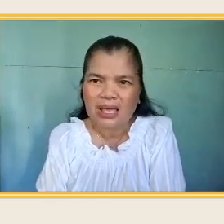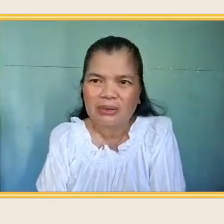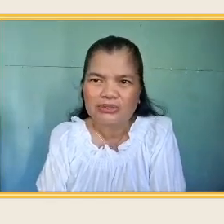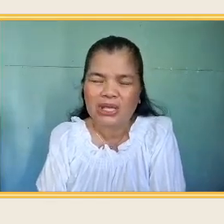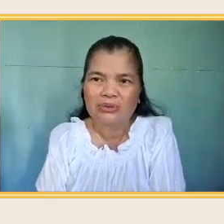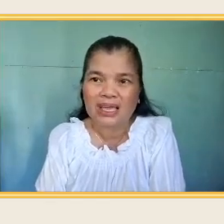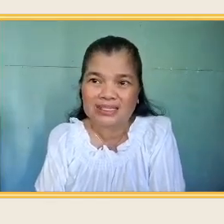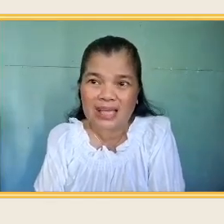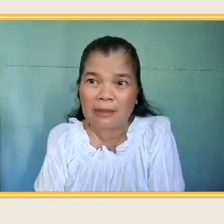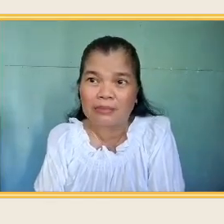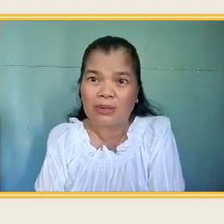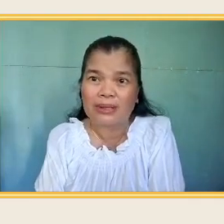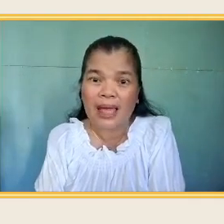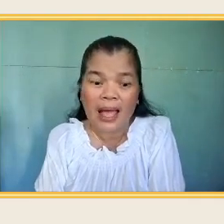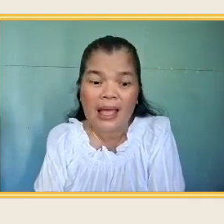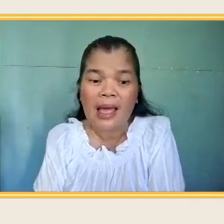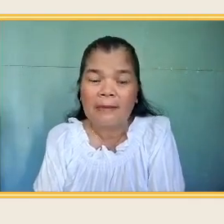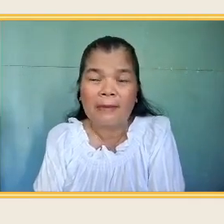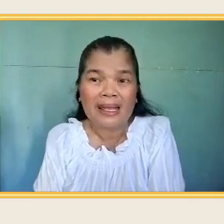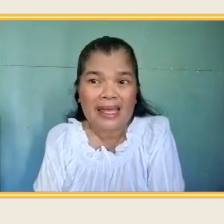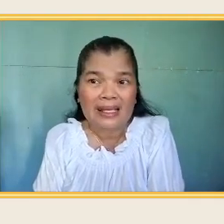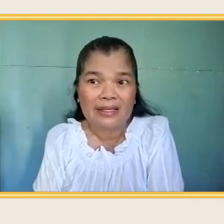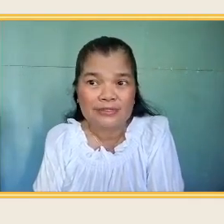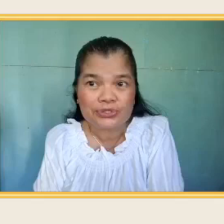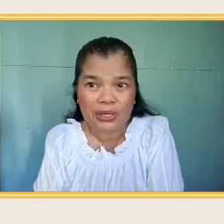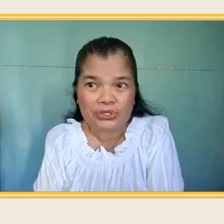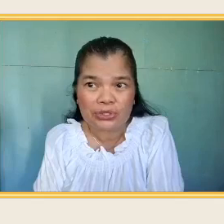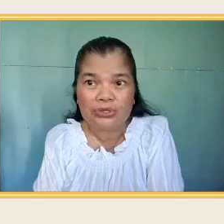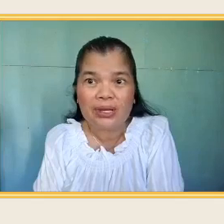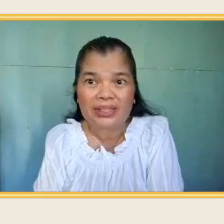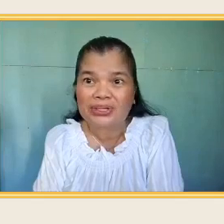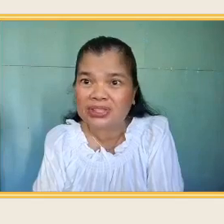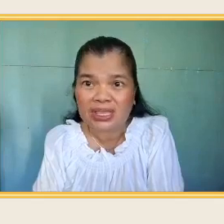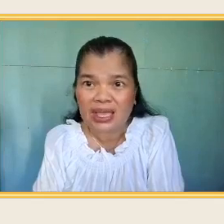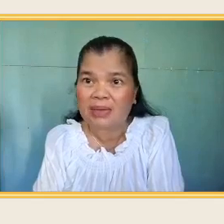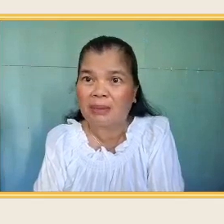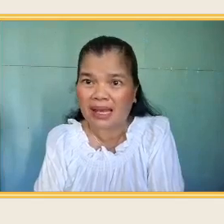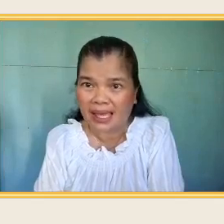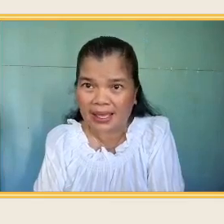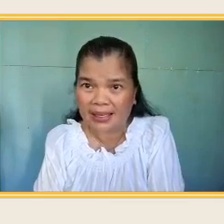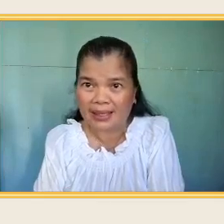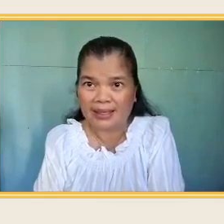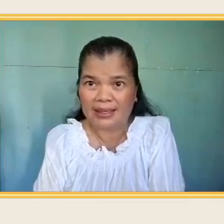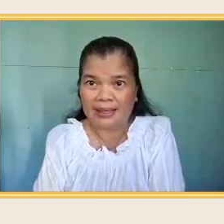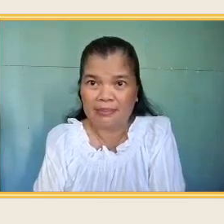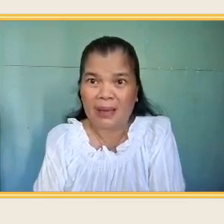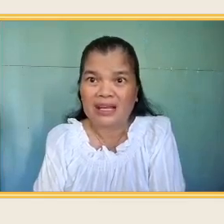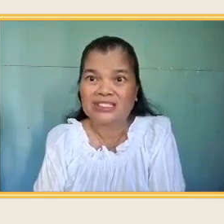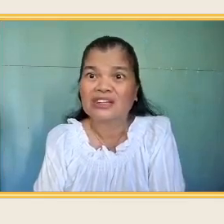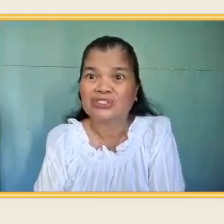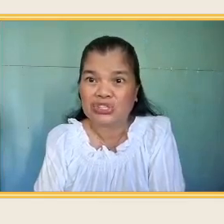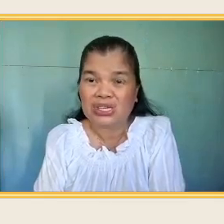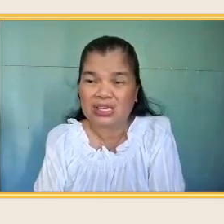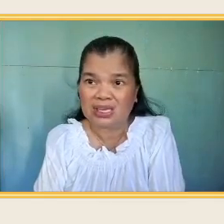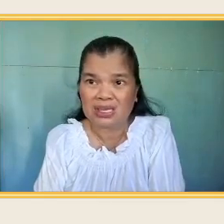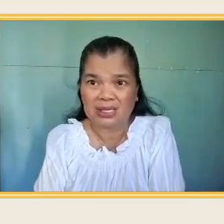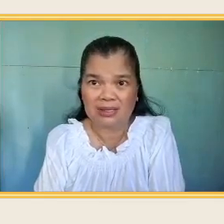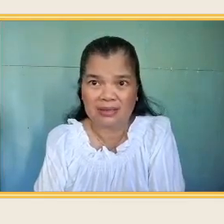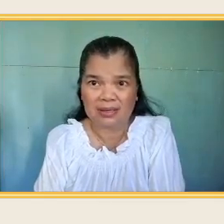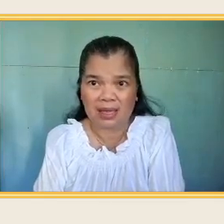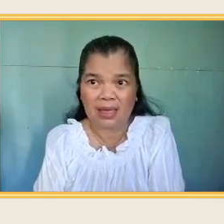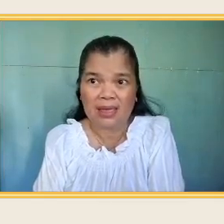yung sinasabi ko sa inyong example na mali ang illustration, yung letter T niya ay mali. Para siyang